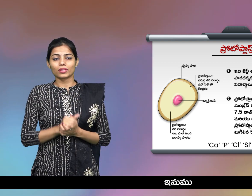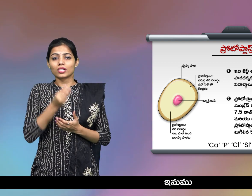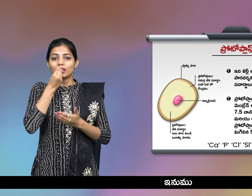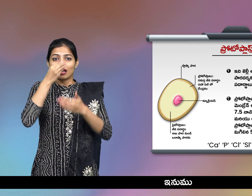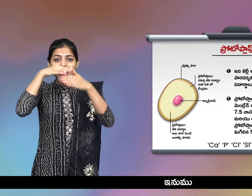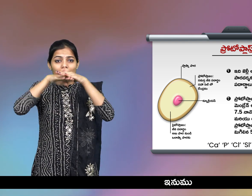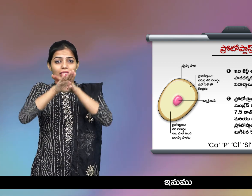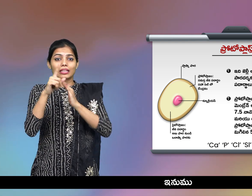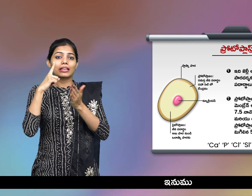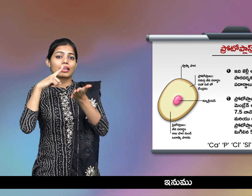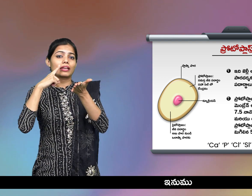ఇనుమ.